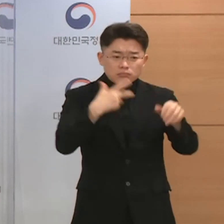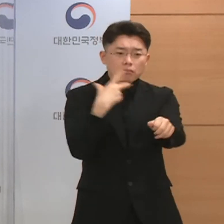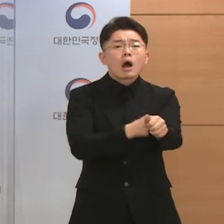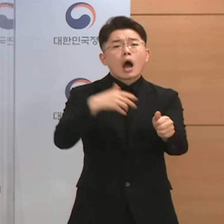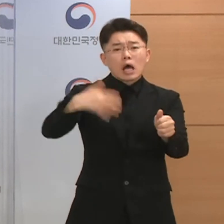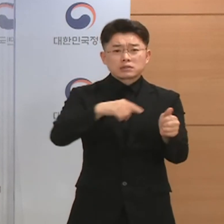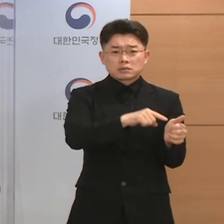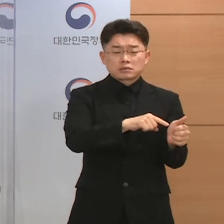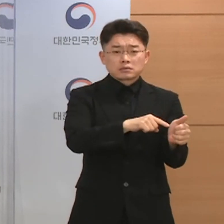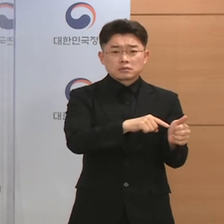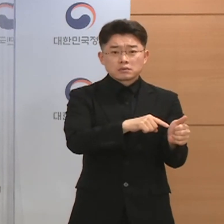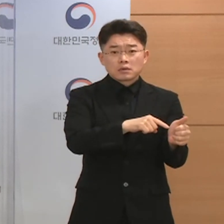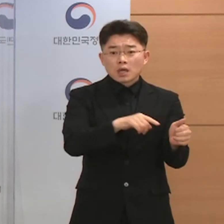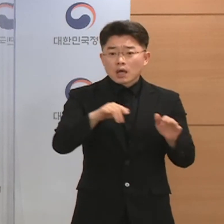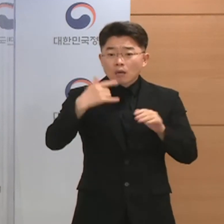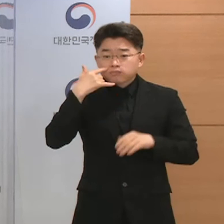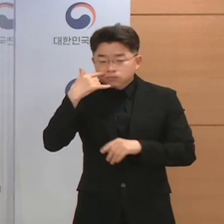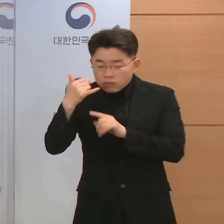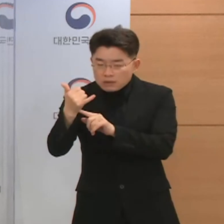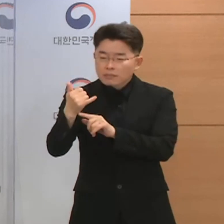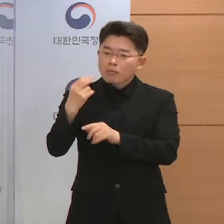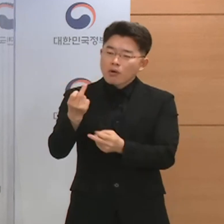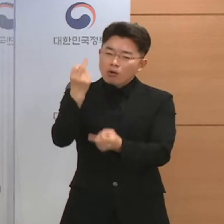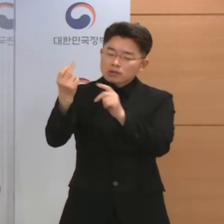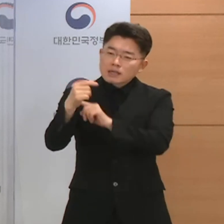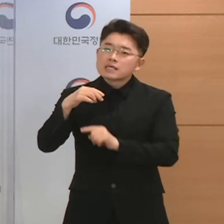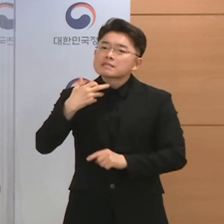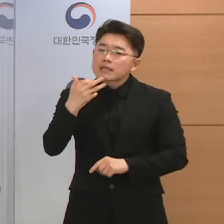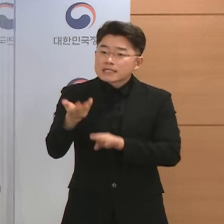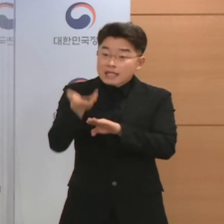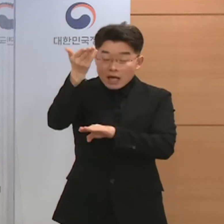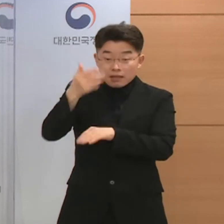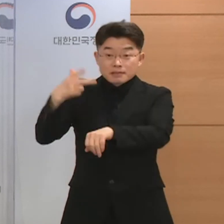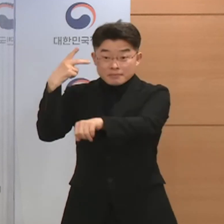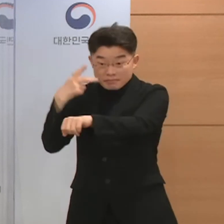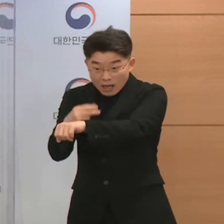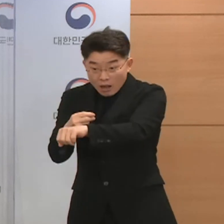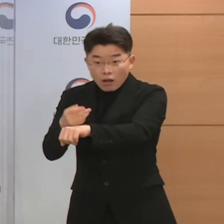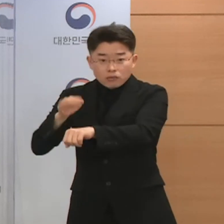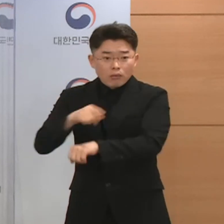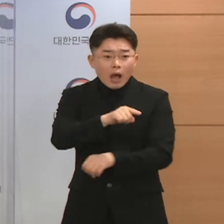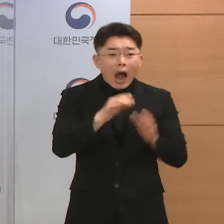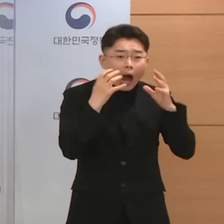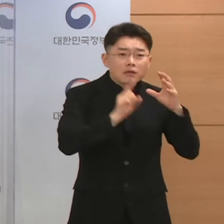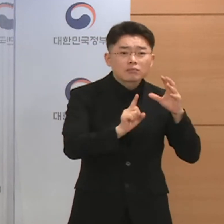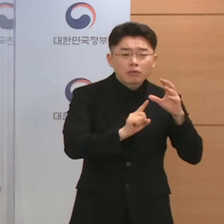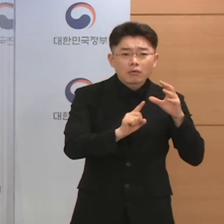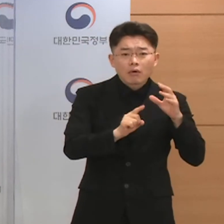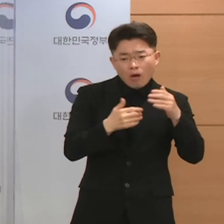다른 가족 구성원이 예방접종을 했더라도 아이들은 계속 마스크를 착용하고 거리두기를